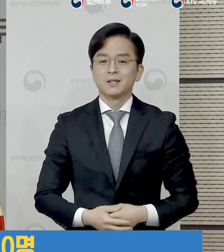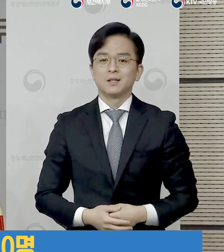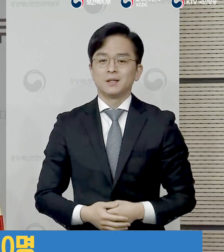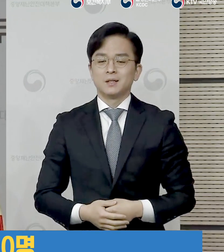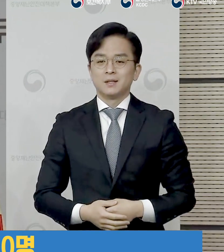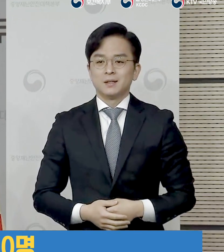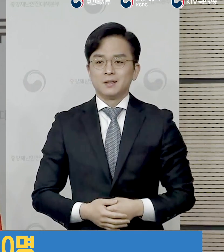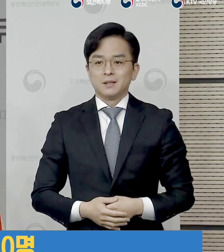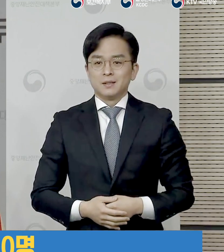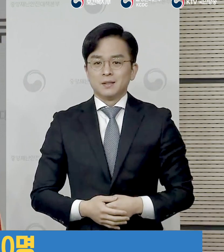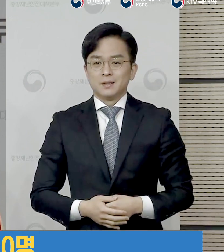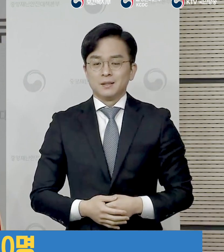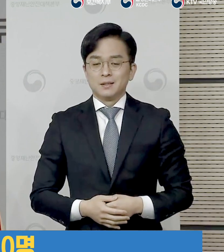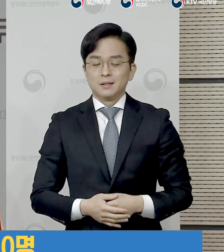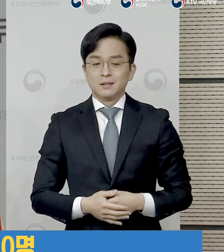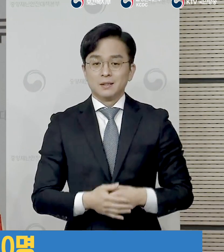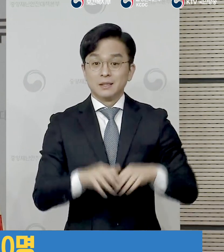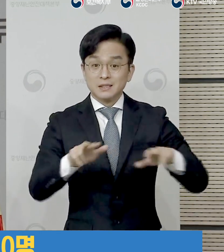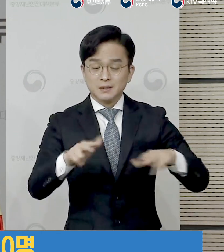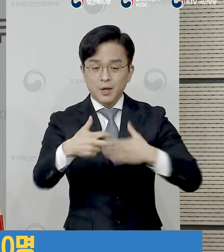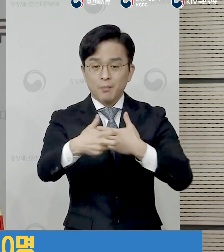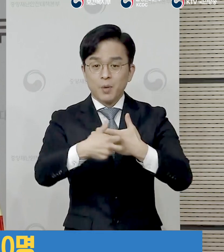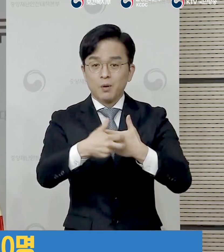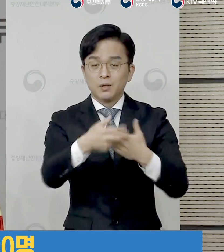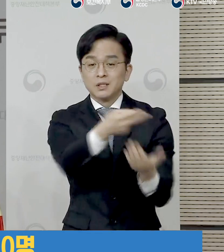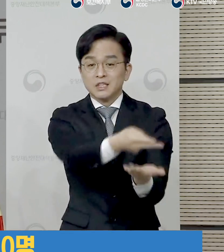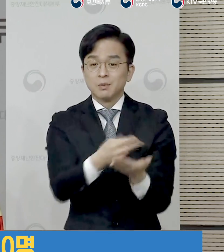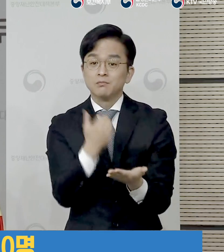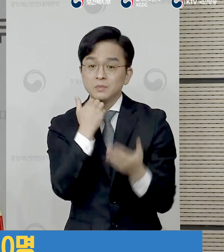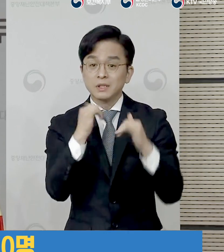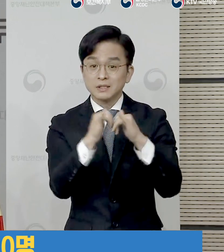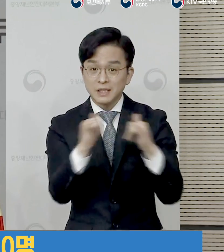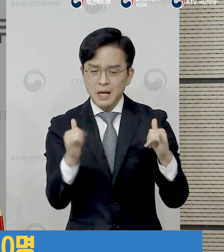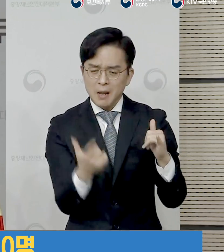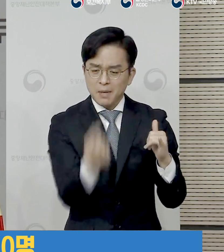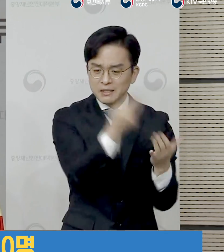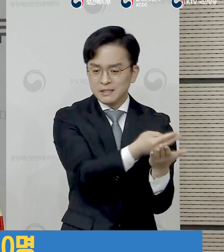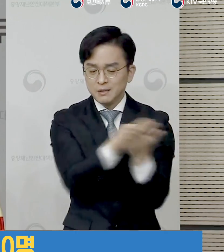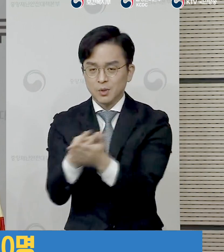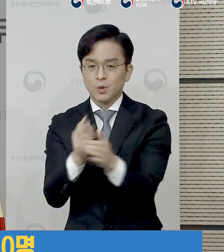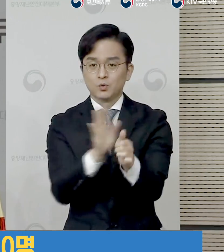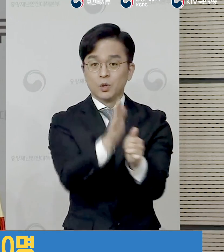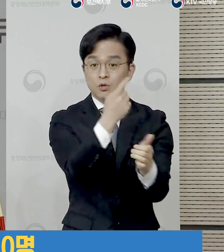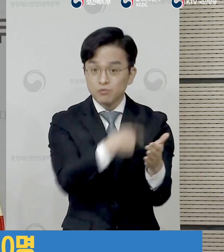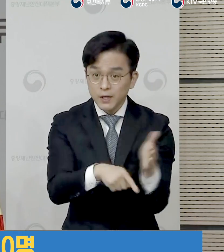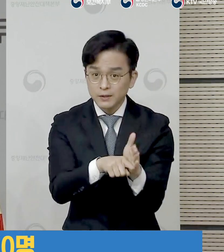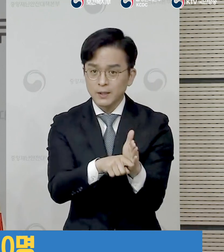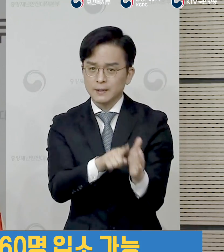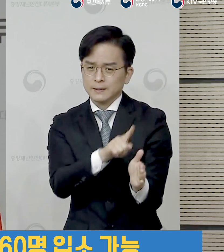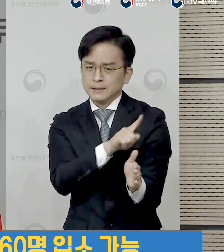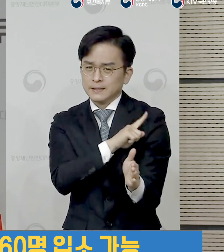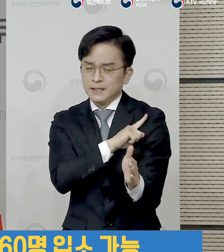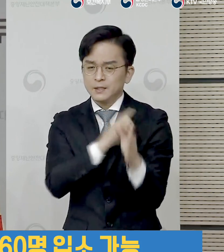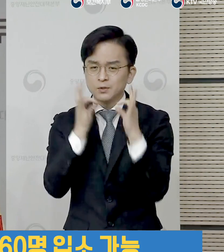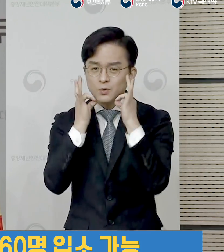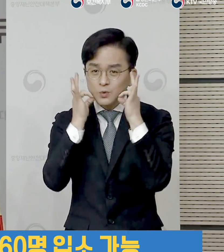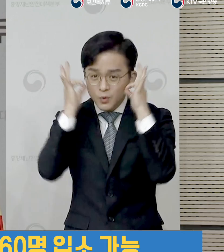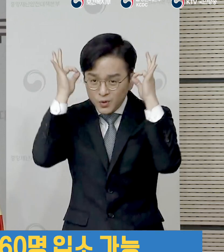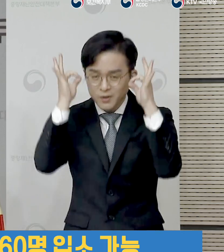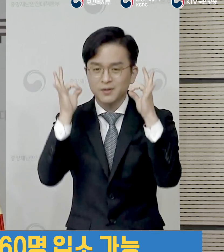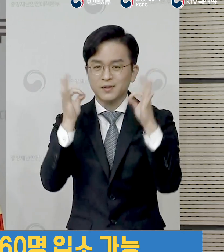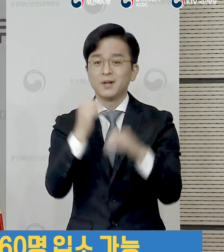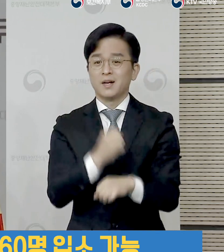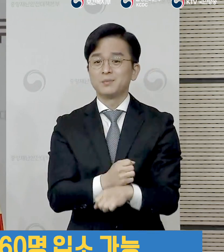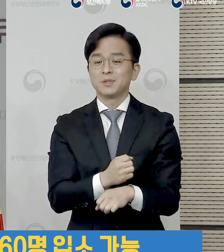수단을 동원하여 신속하게 이 문제를 해결해 나가는 데 최선을 다하겠습니다. 정부는